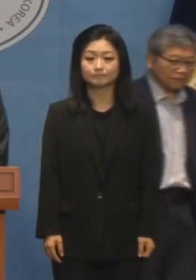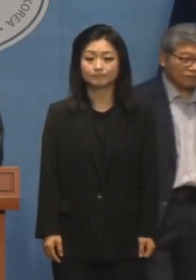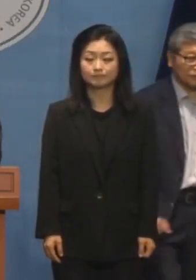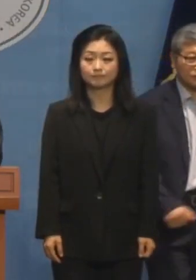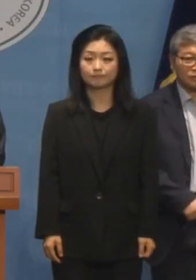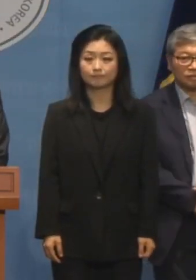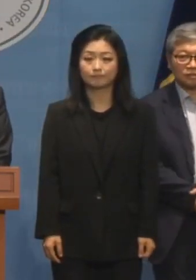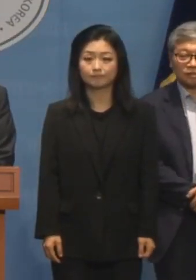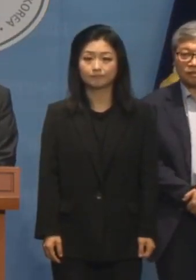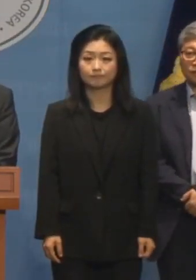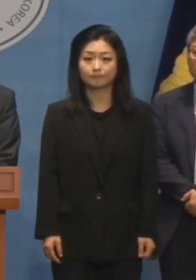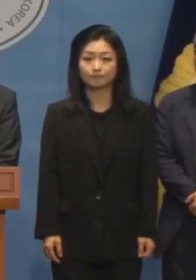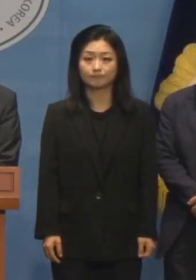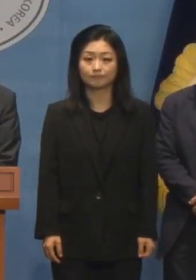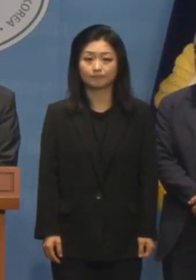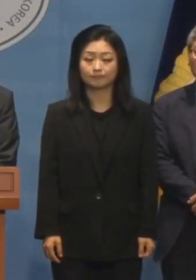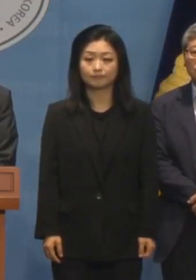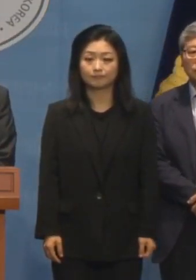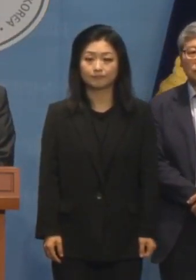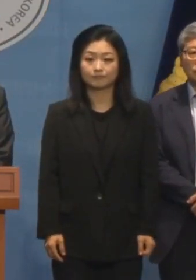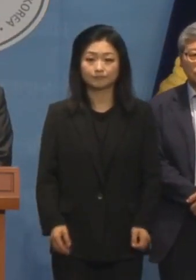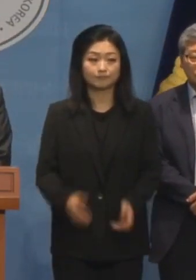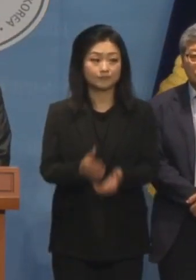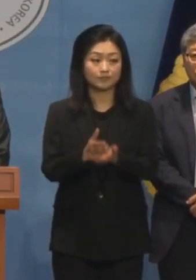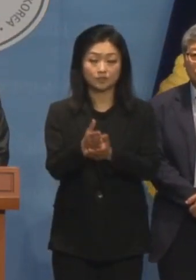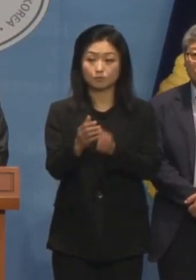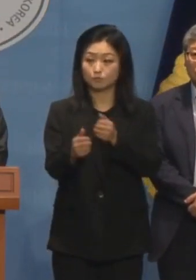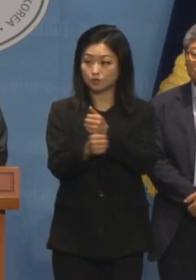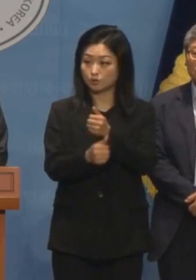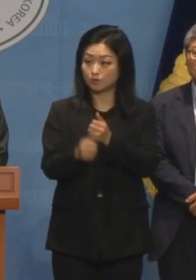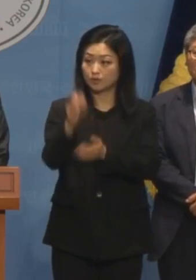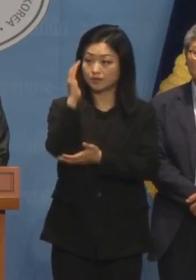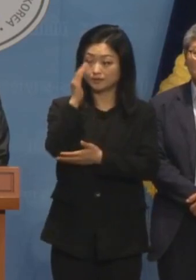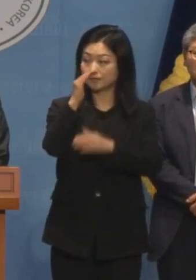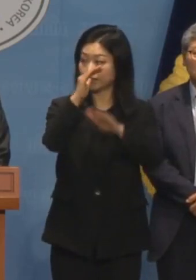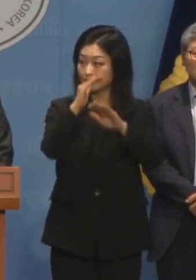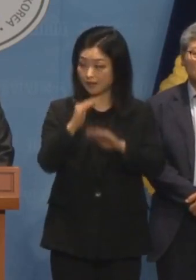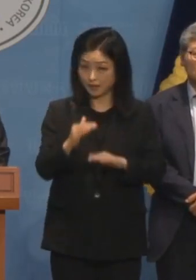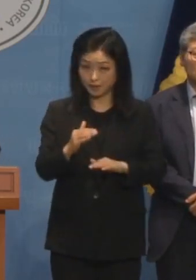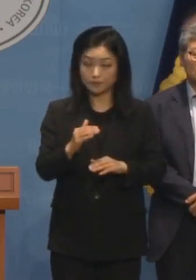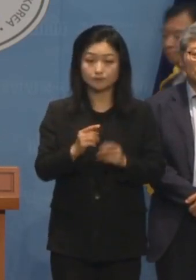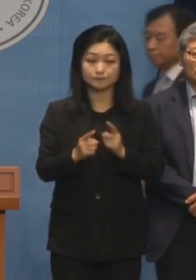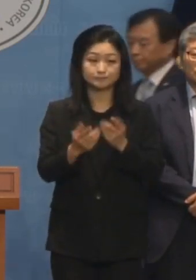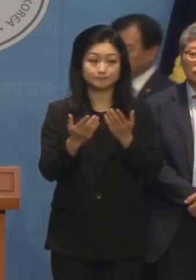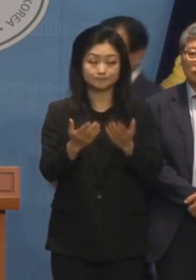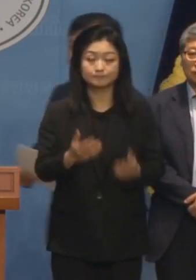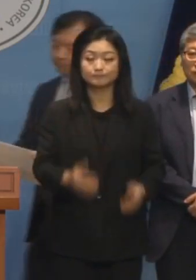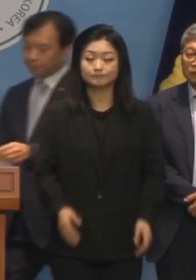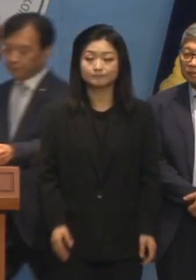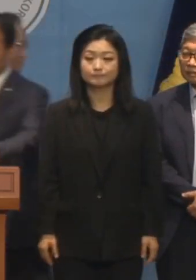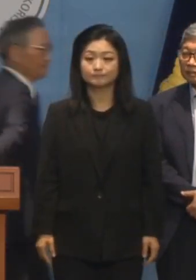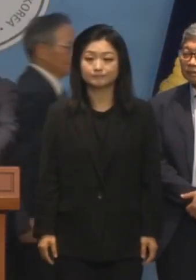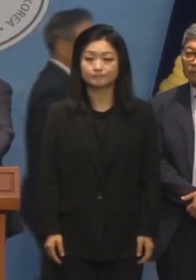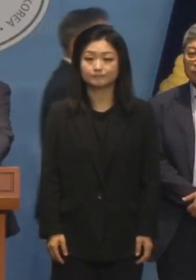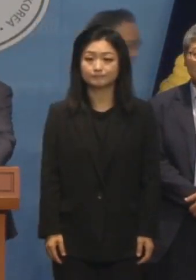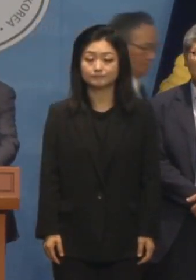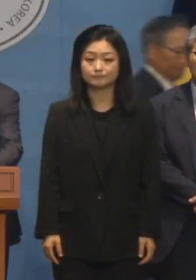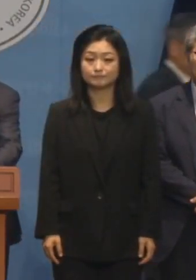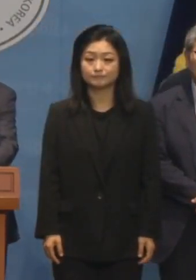예, 그러시면은 그 김거성 전문위원께서 기자회견문을 낭독해 드리겠습니다.